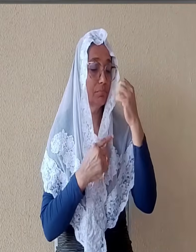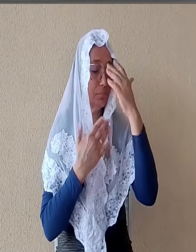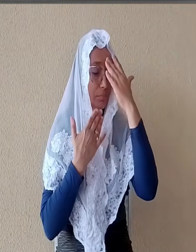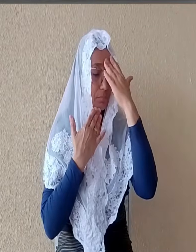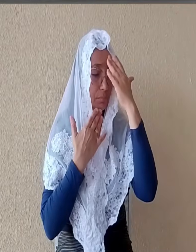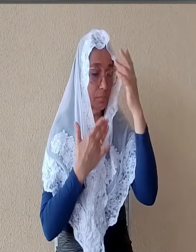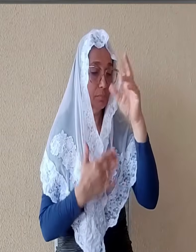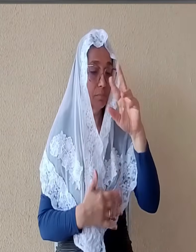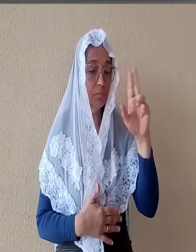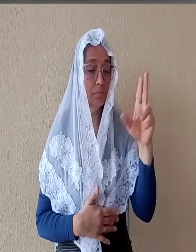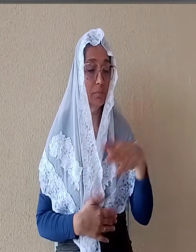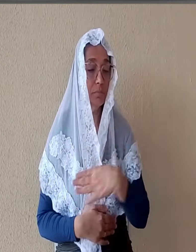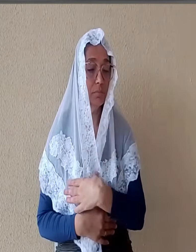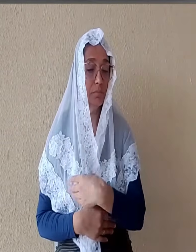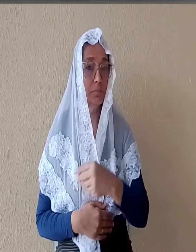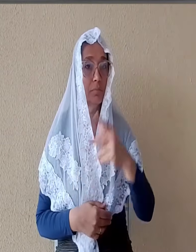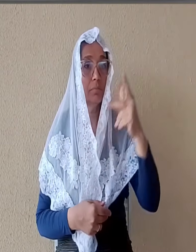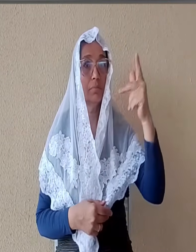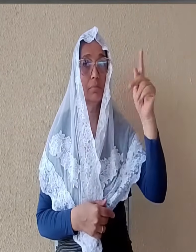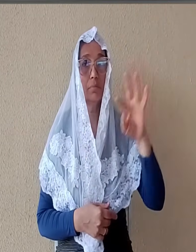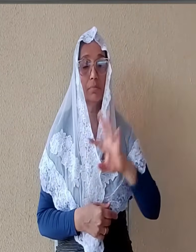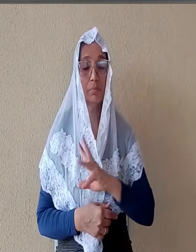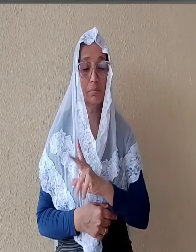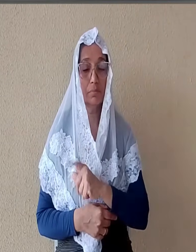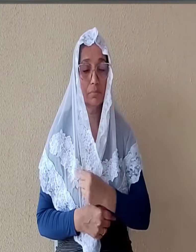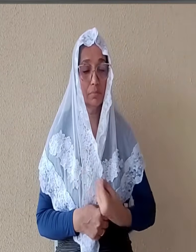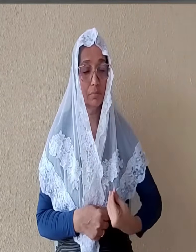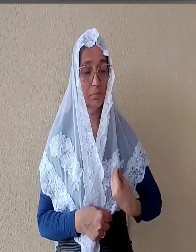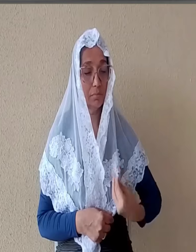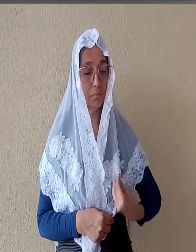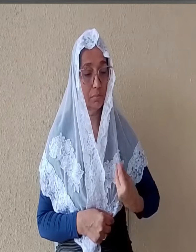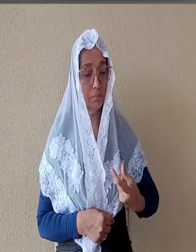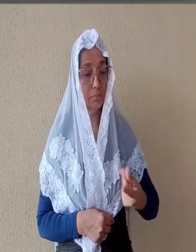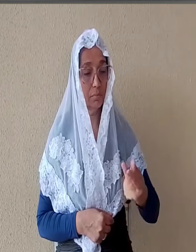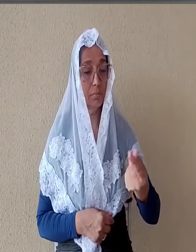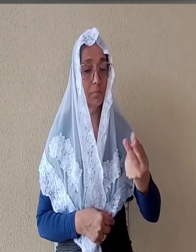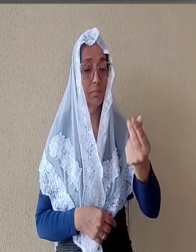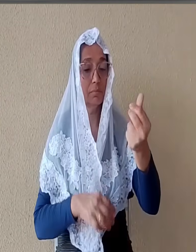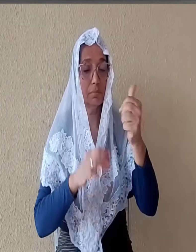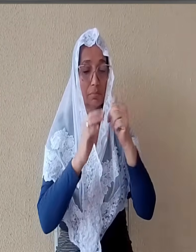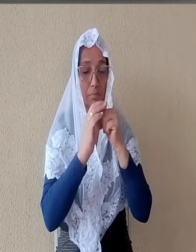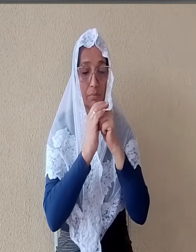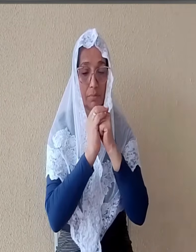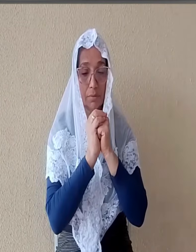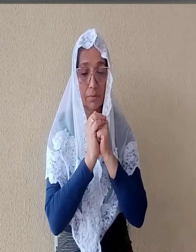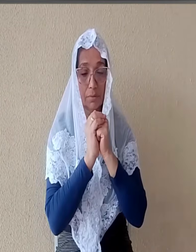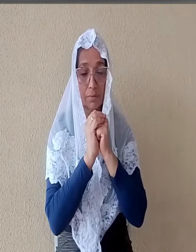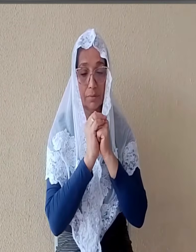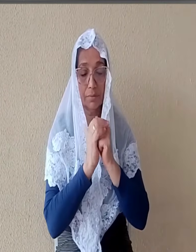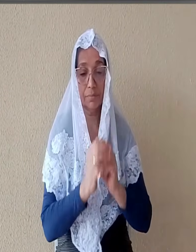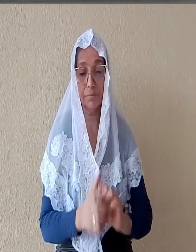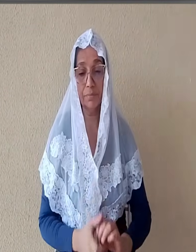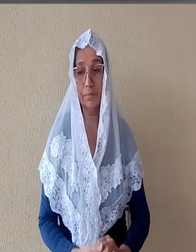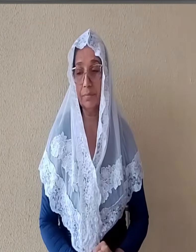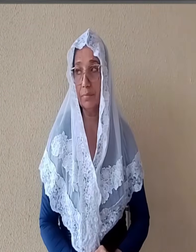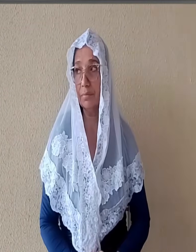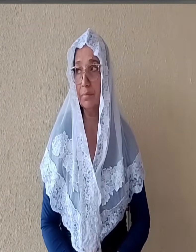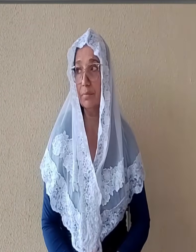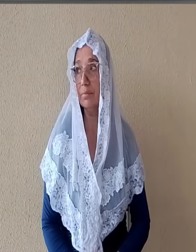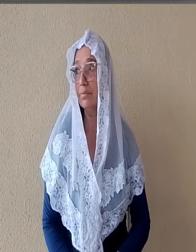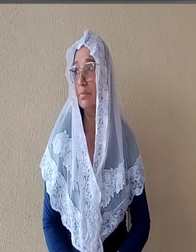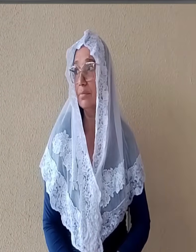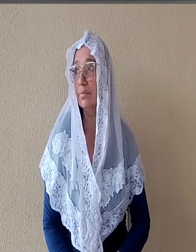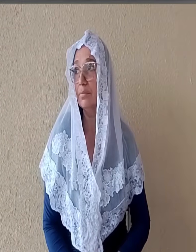não só por hoje, mas por toda a eternidade sempre. Amém. Glória a